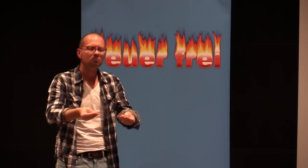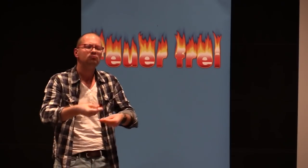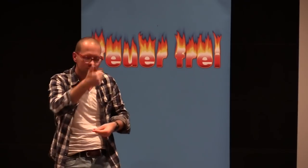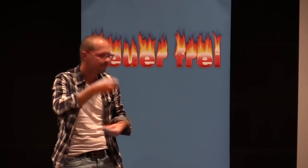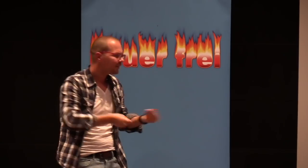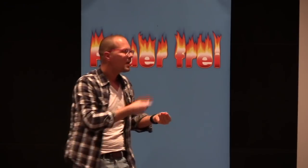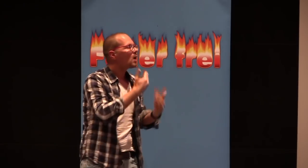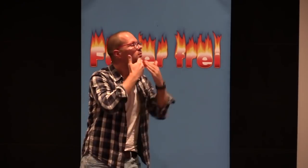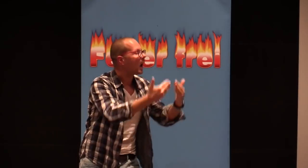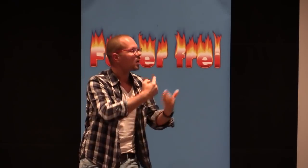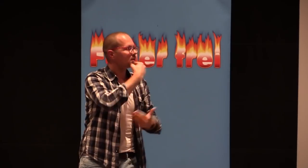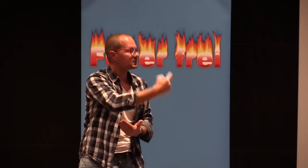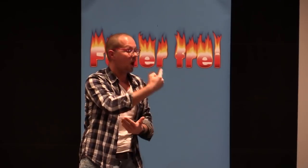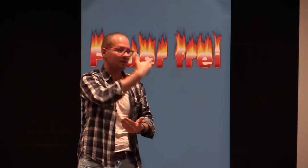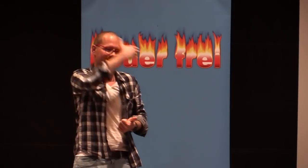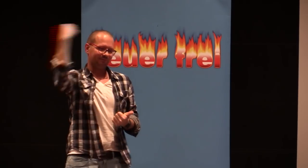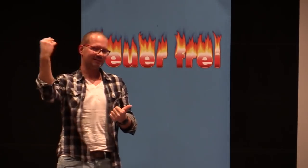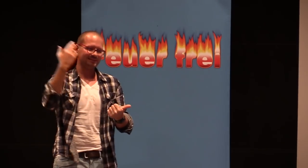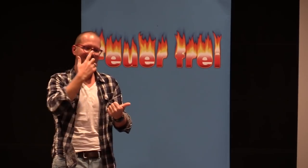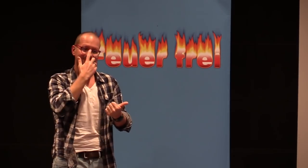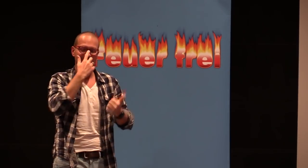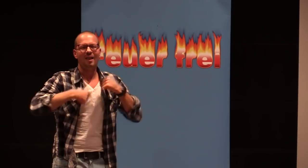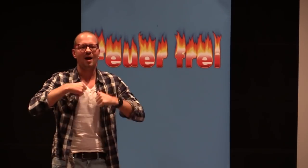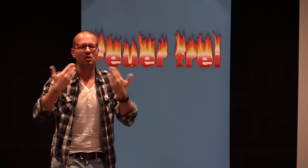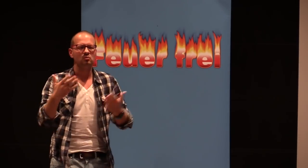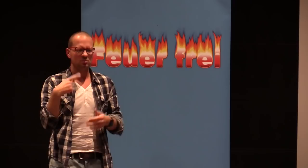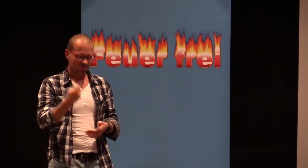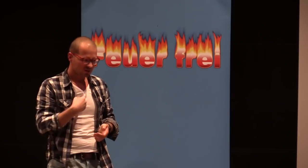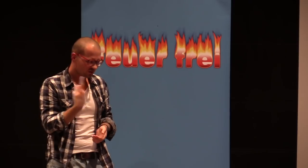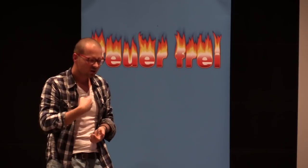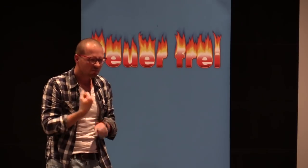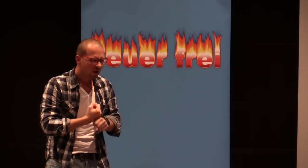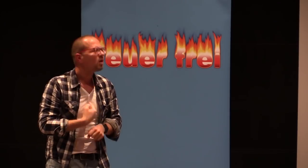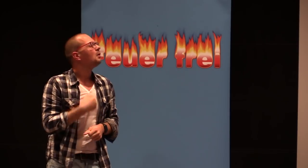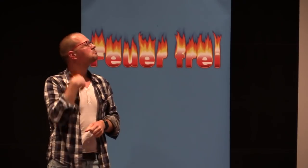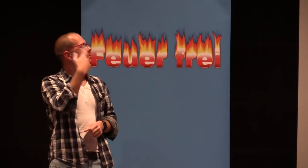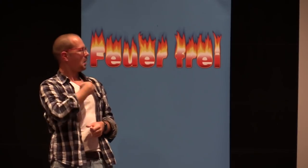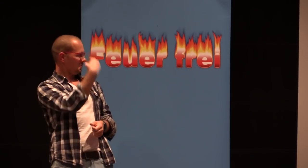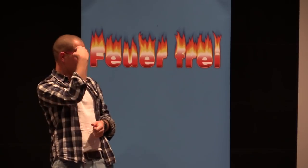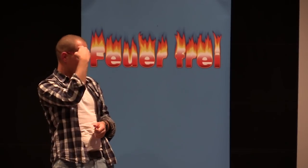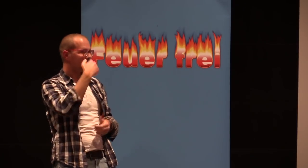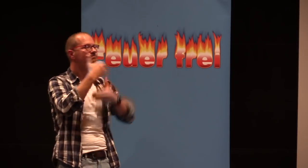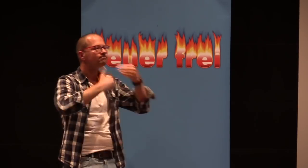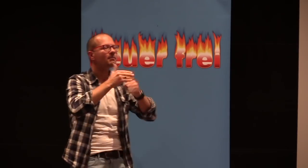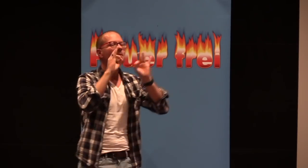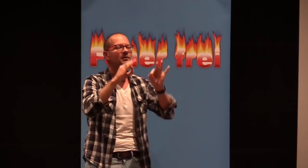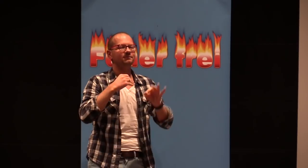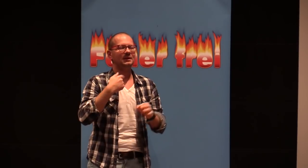und ja, die Dankbarkeit fehlte auch ganz, ganz oft. Ich glaube, das macht einen Unterschied, ob es ein Verein von Hörenden oder ein